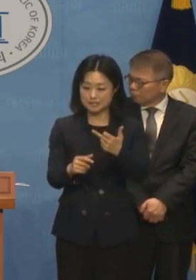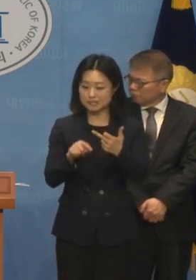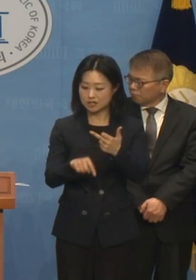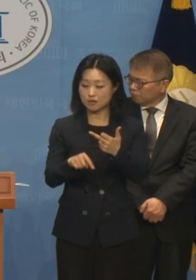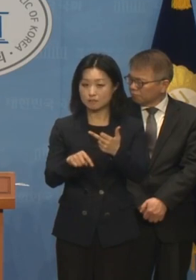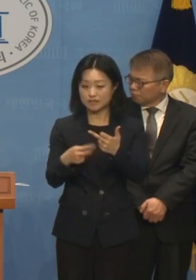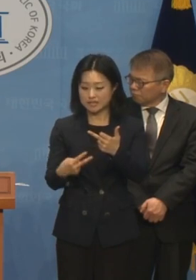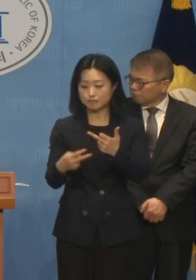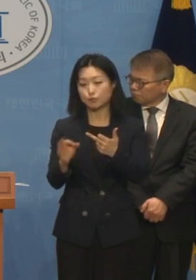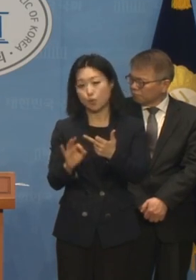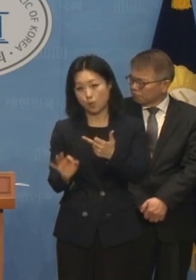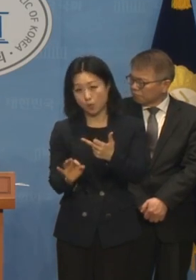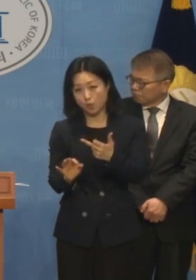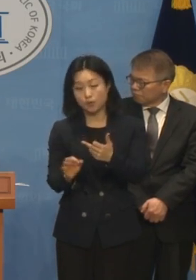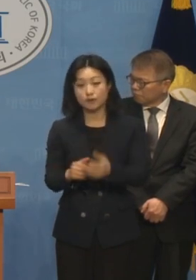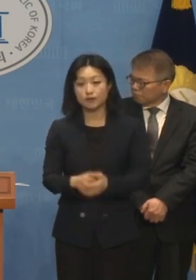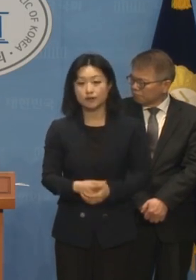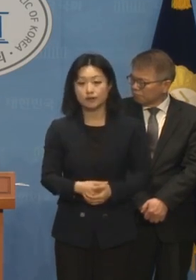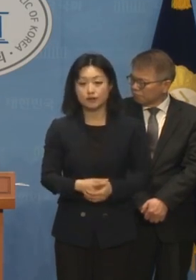17.2%였습니다.